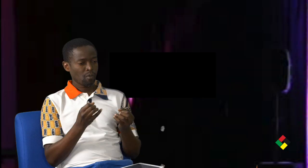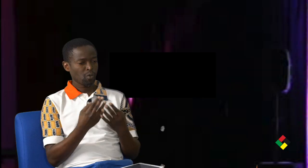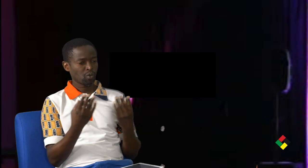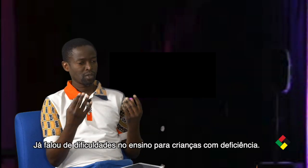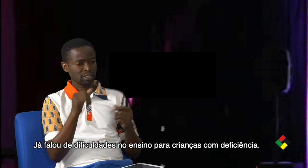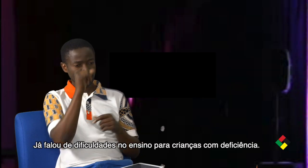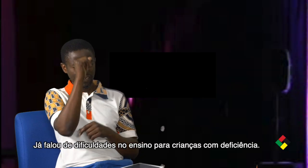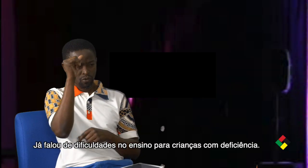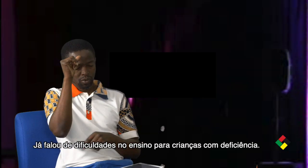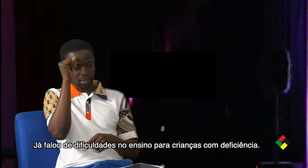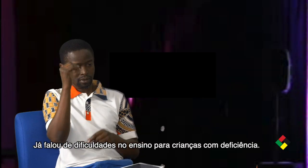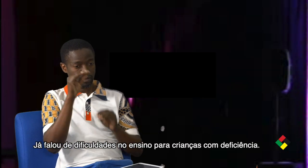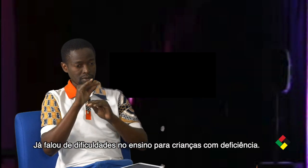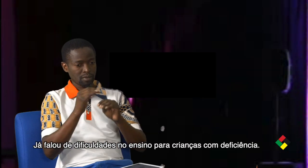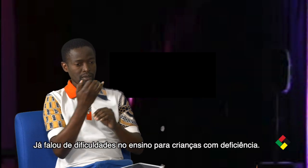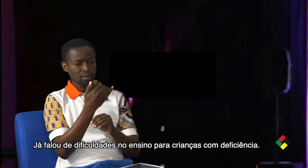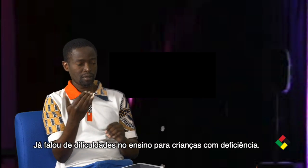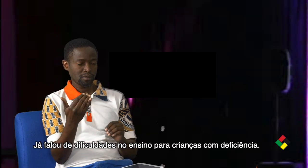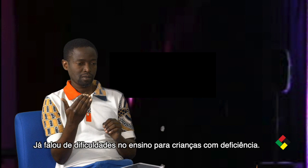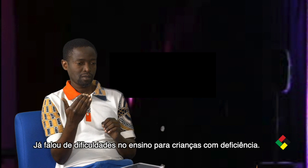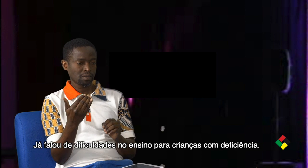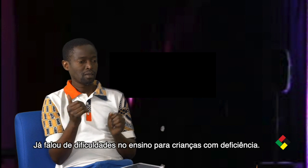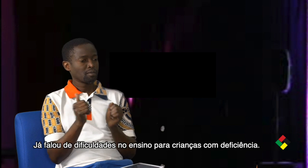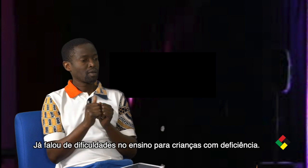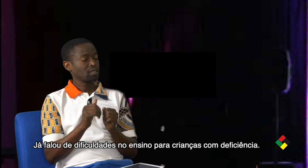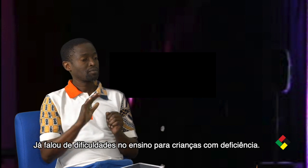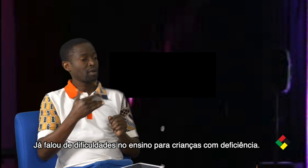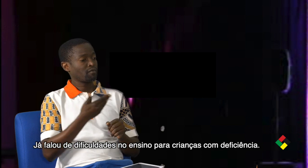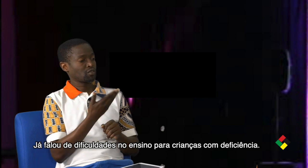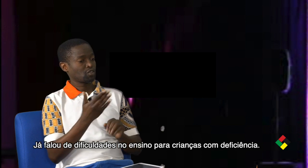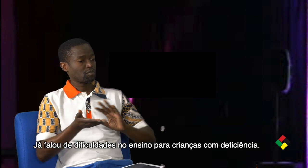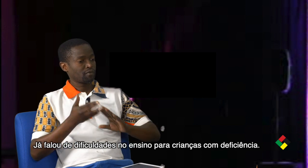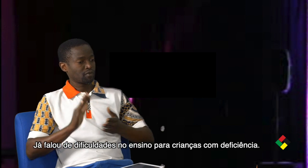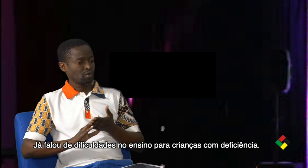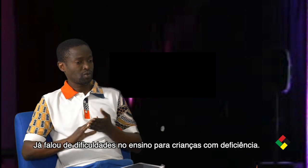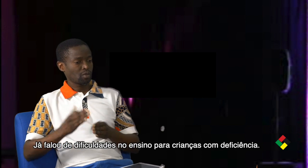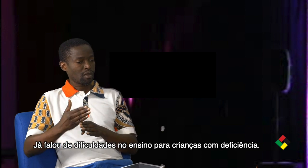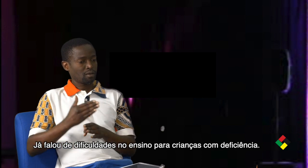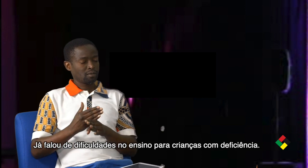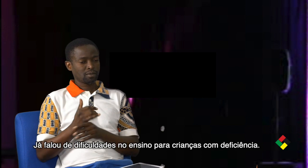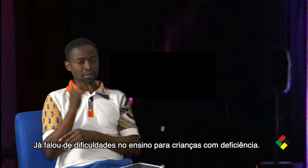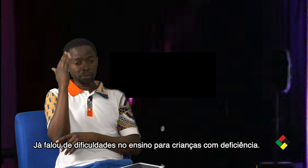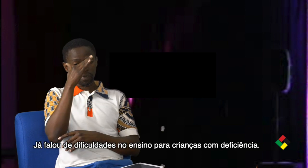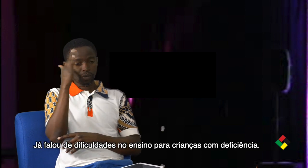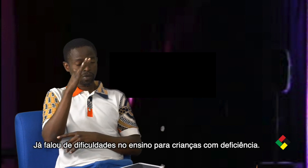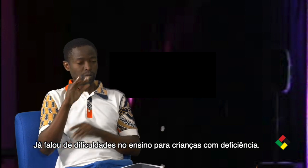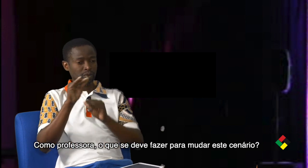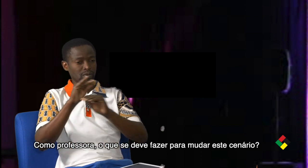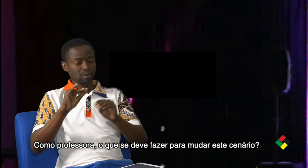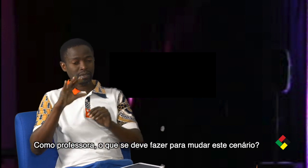Como já falou de muitas dificuldades no ensino para as crianças com deficiência, como professora,